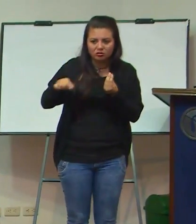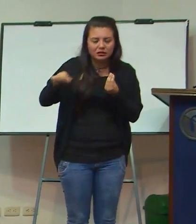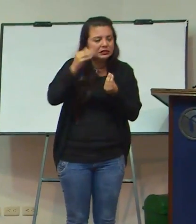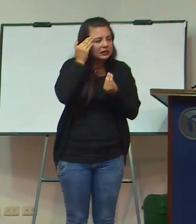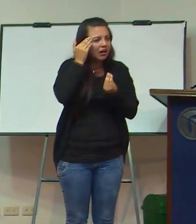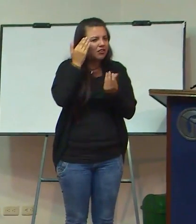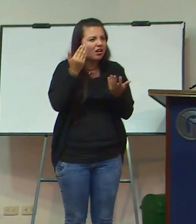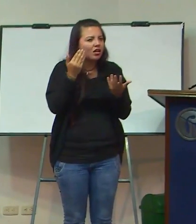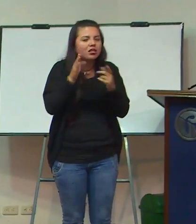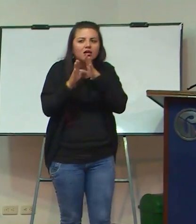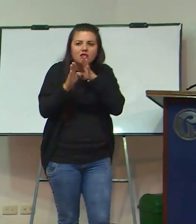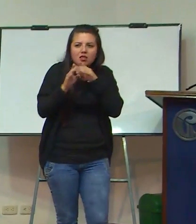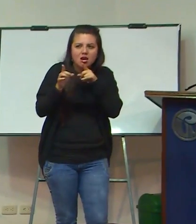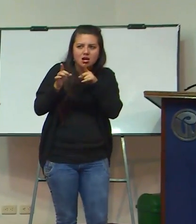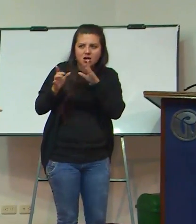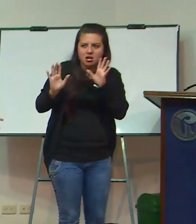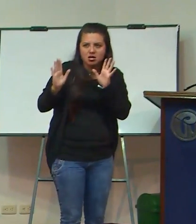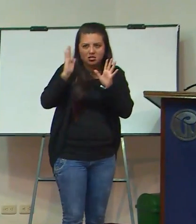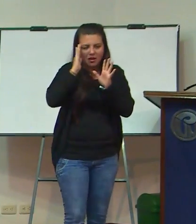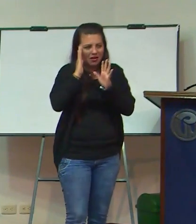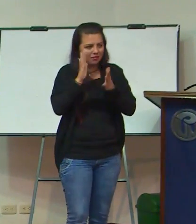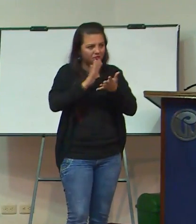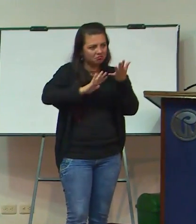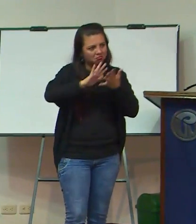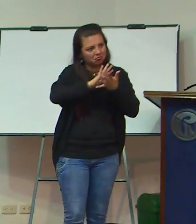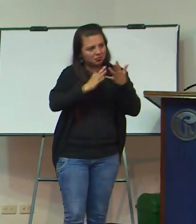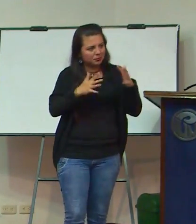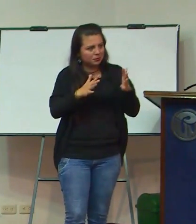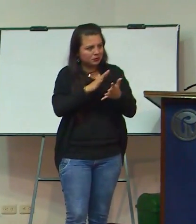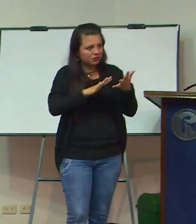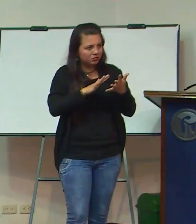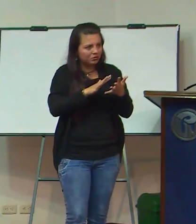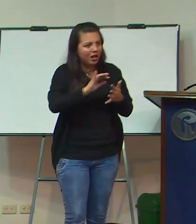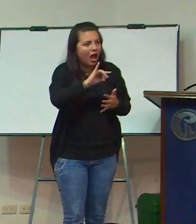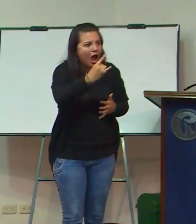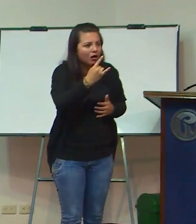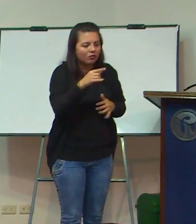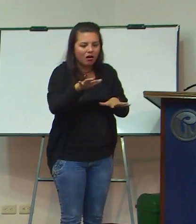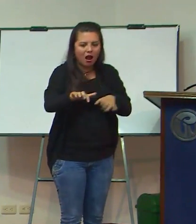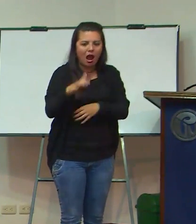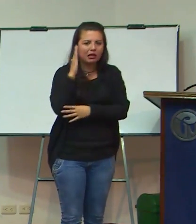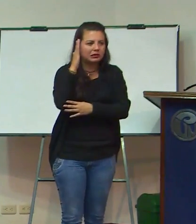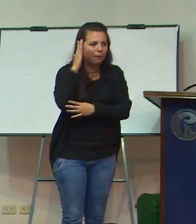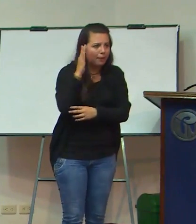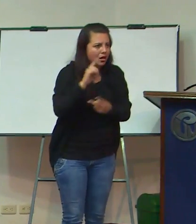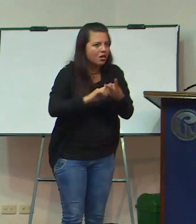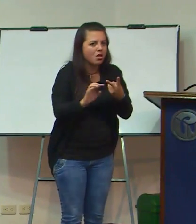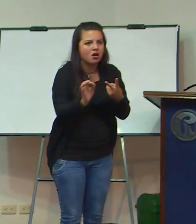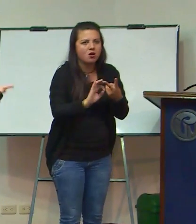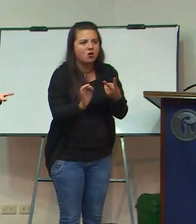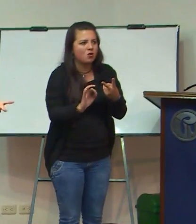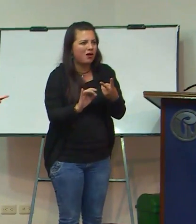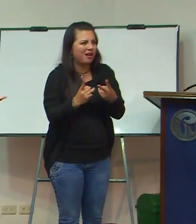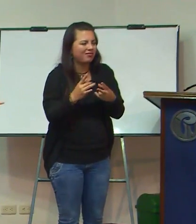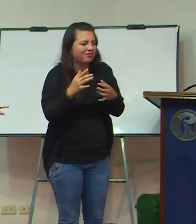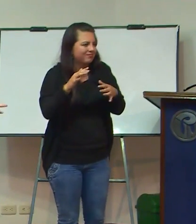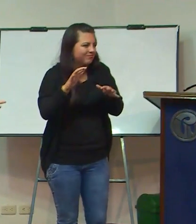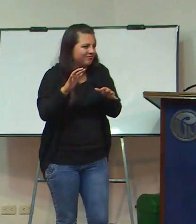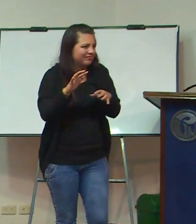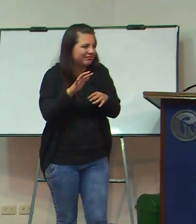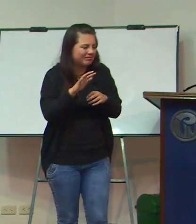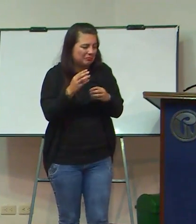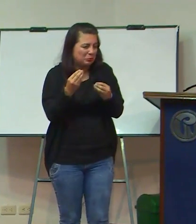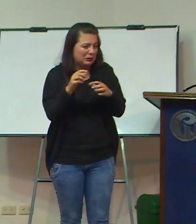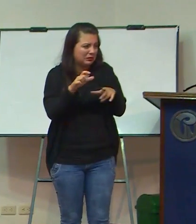quienes de una u otra manera manejamos la lengua de señas. Si nos ven en una asamblea o en un evento